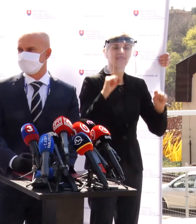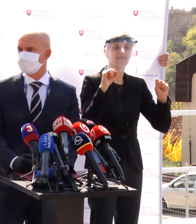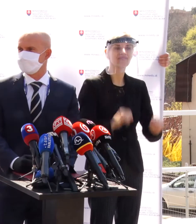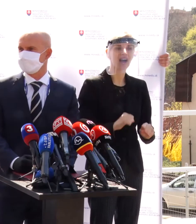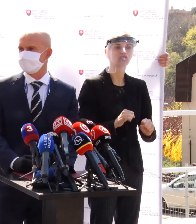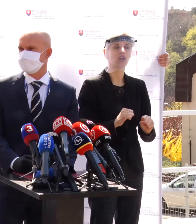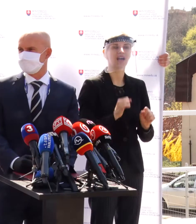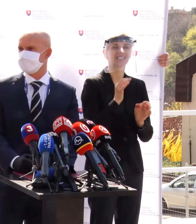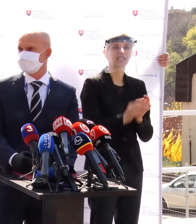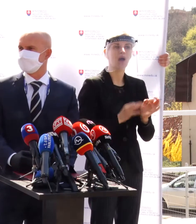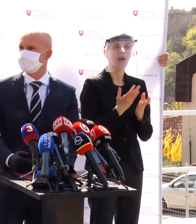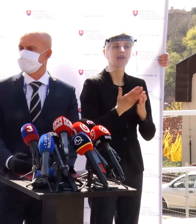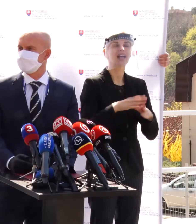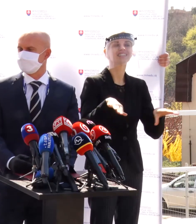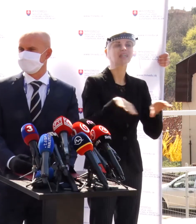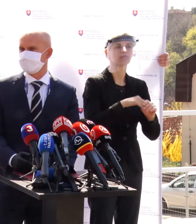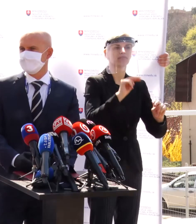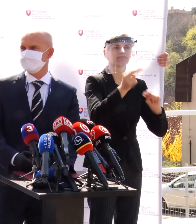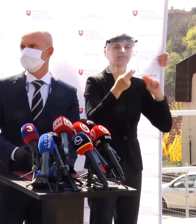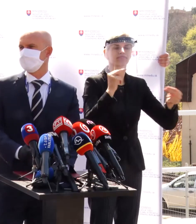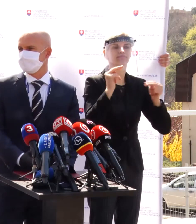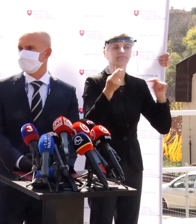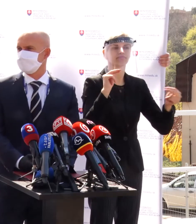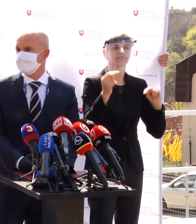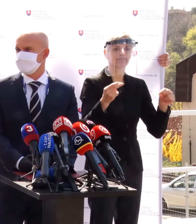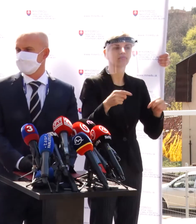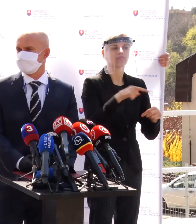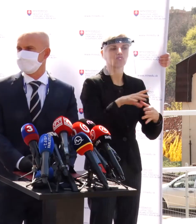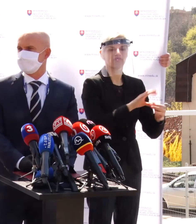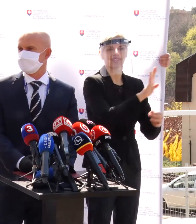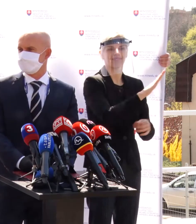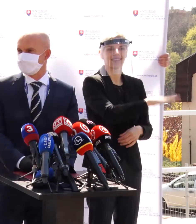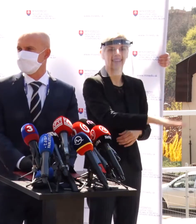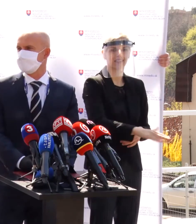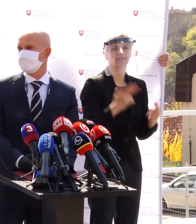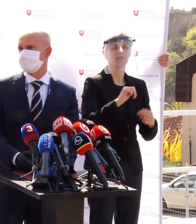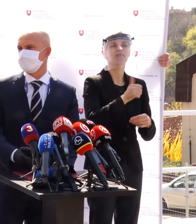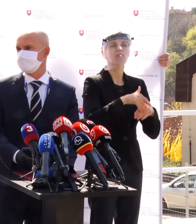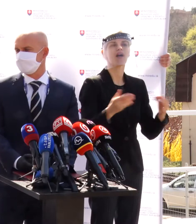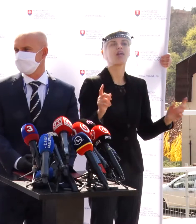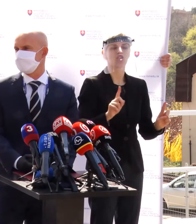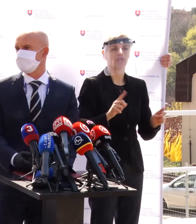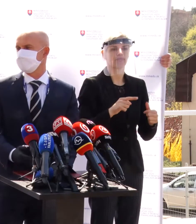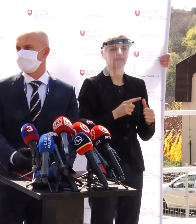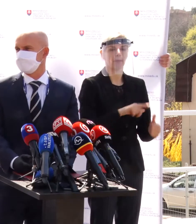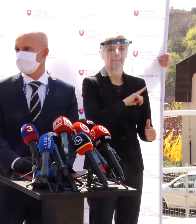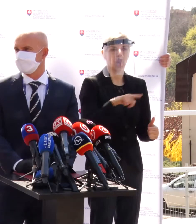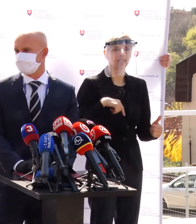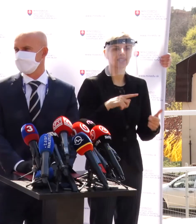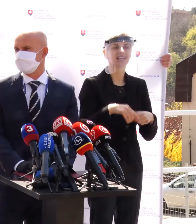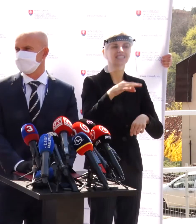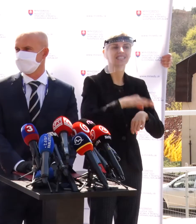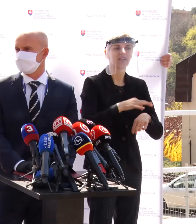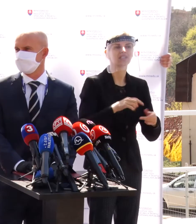sme povolať jednotlivých zamestnancov v rámci tých profesí. Takže tu hovoríme v prvom rade o zdravotníkoch, hovoríme o policajných službách, hovoríme